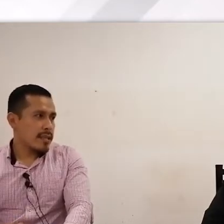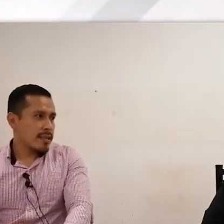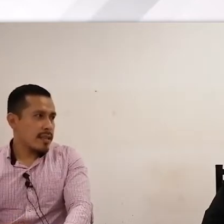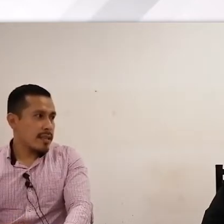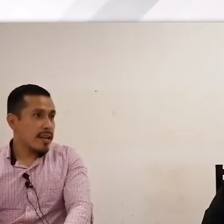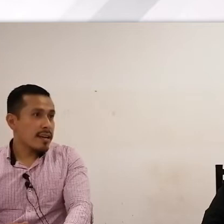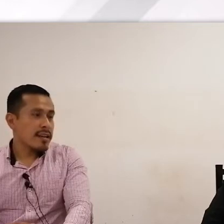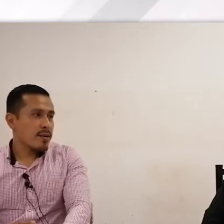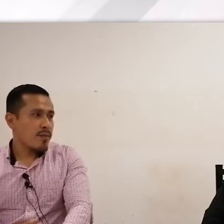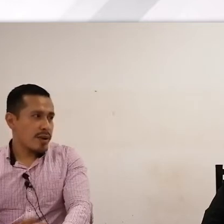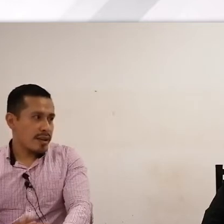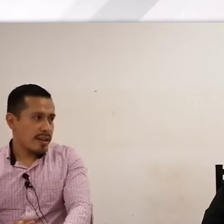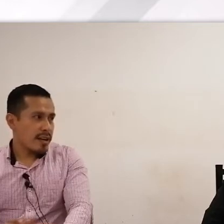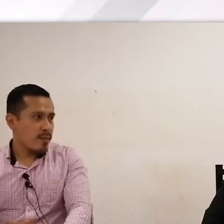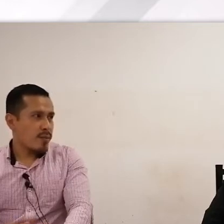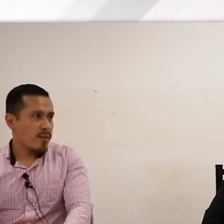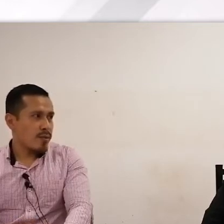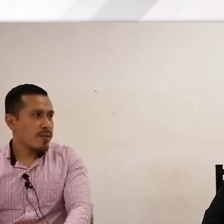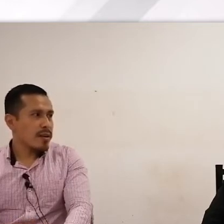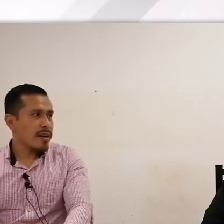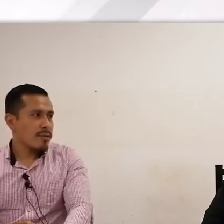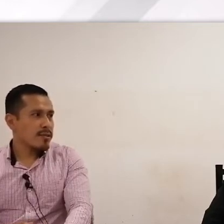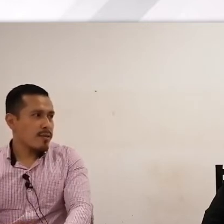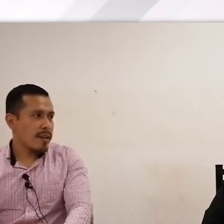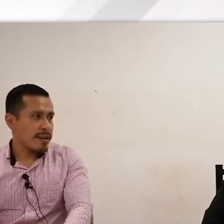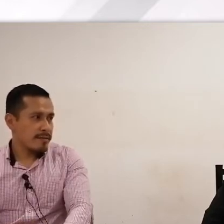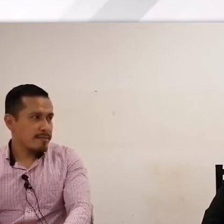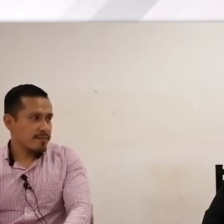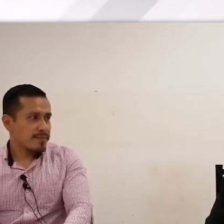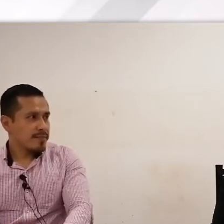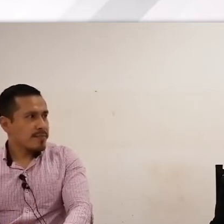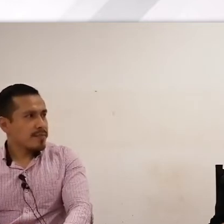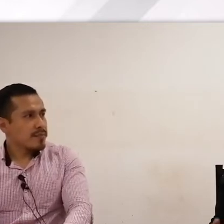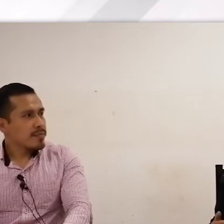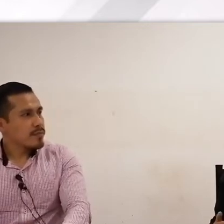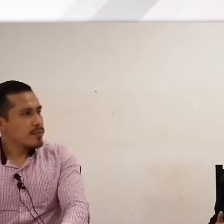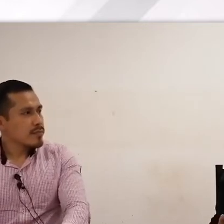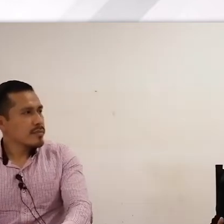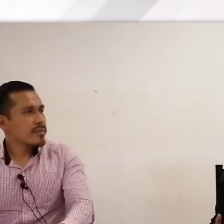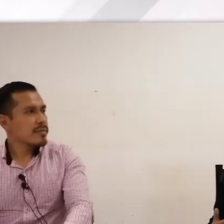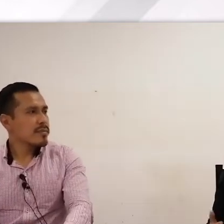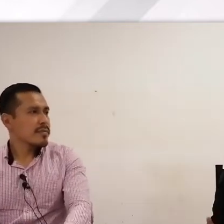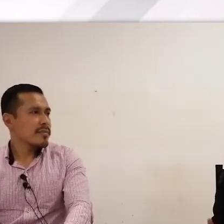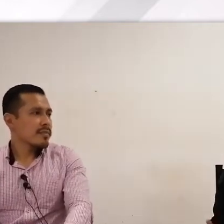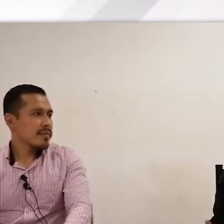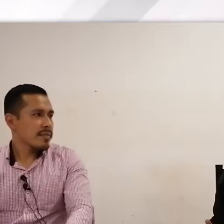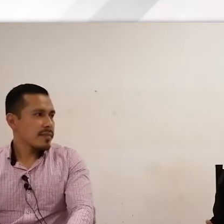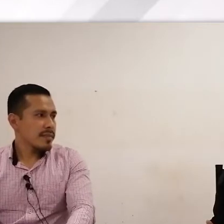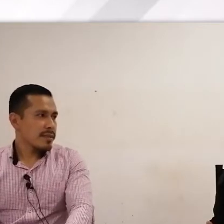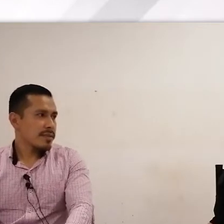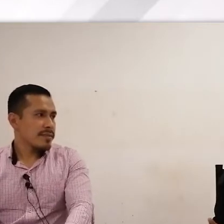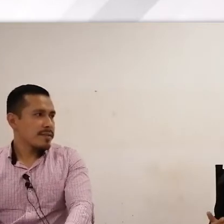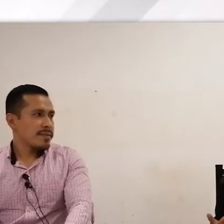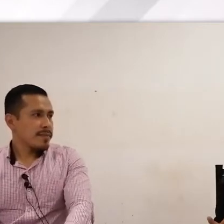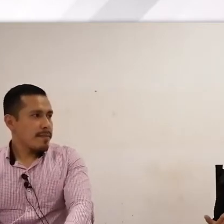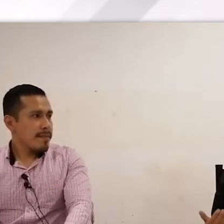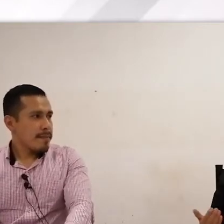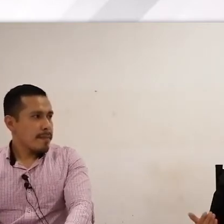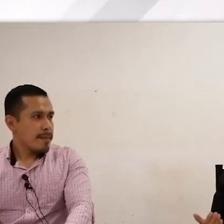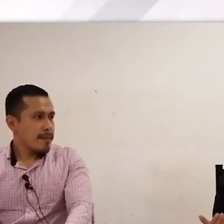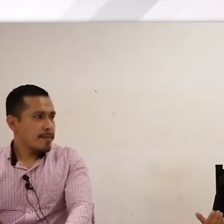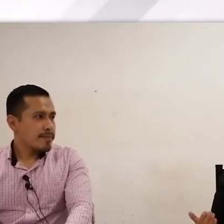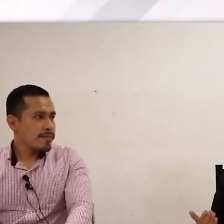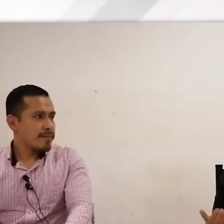y darse a entender y comprender el mundo que los rodea. ¿Cuál es la edad ideal para